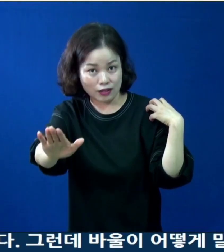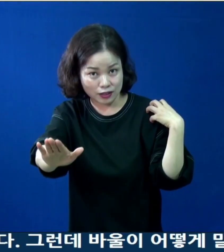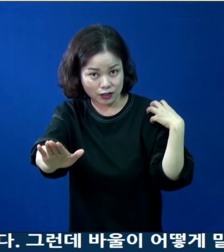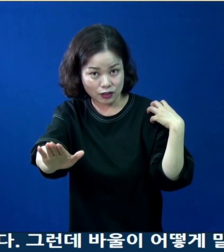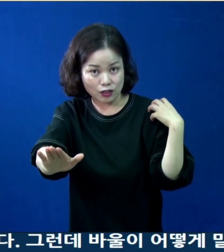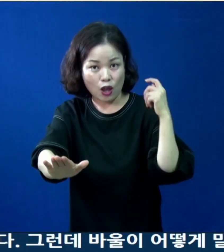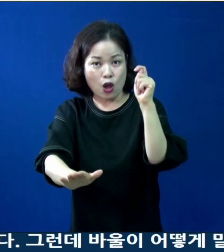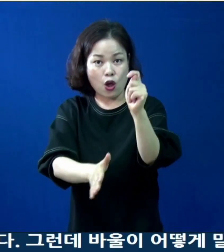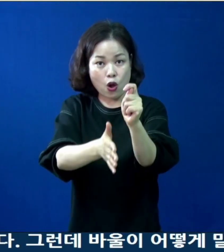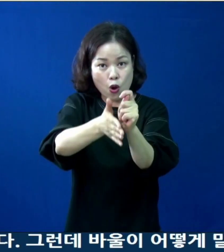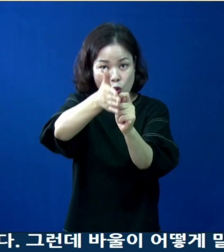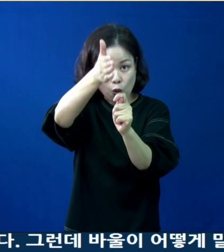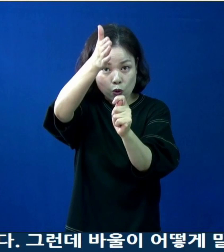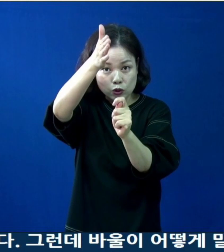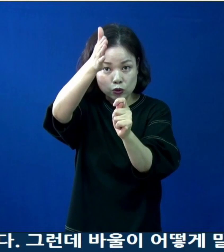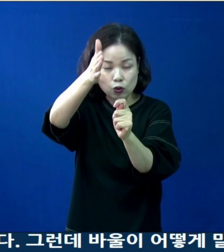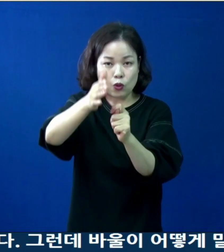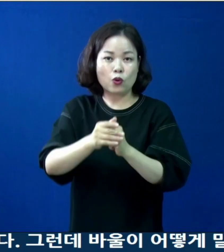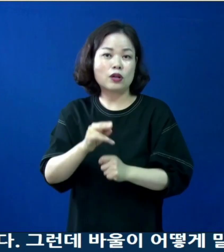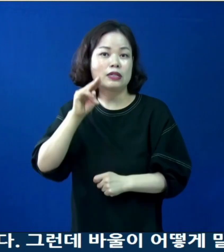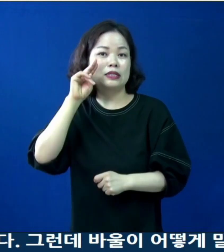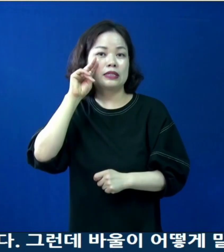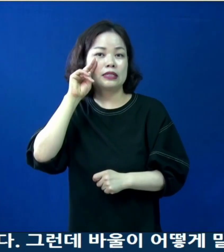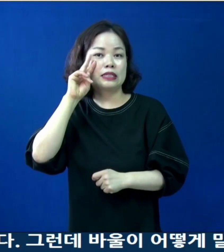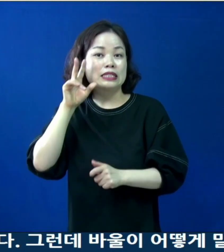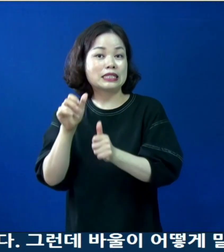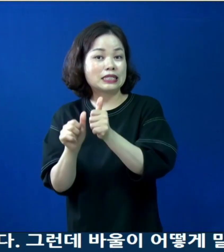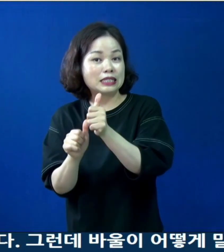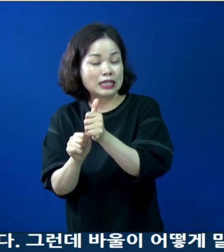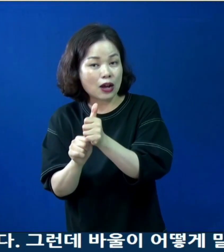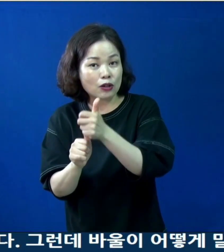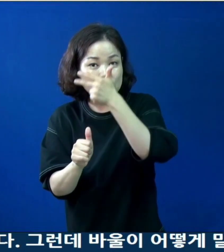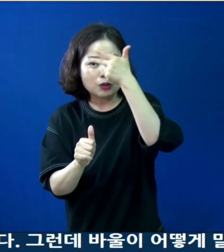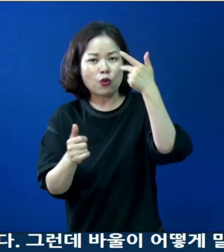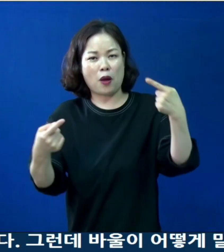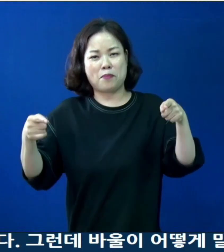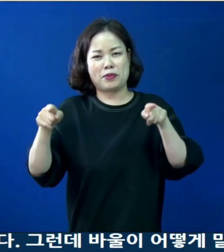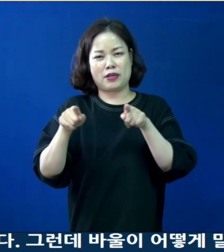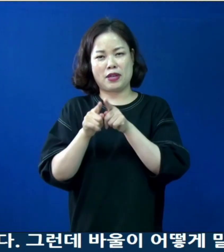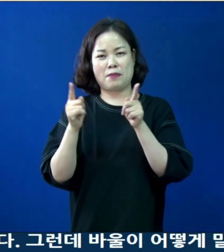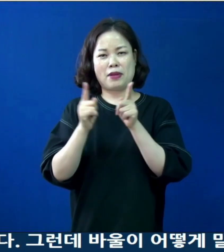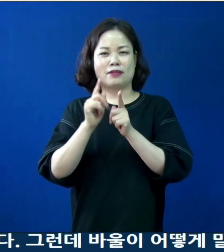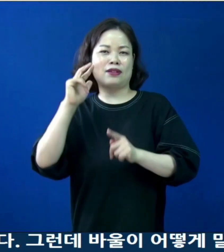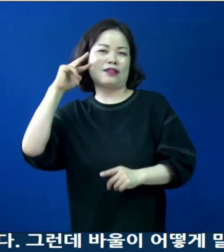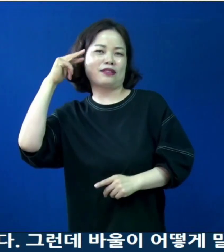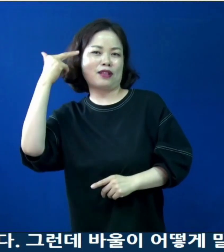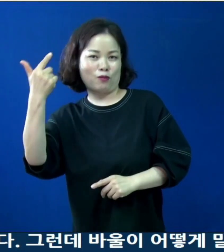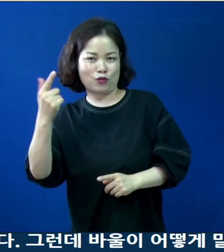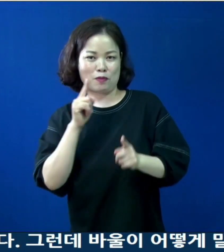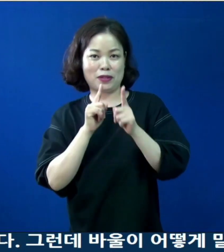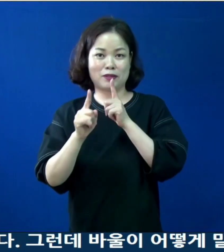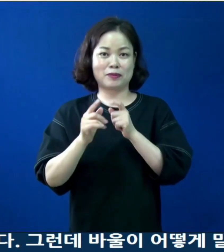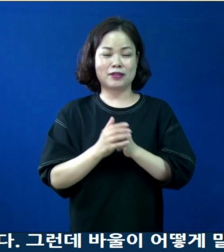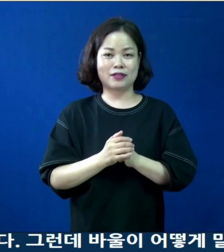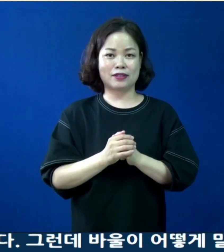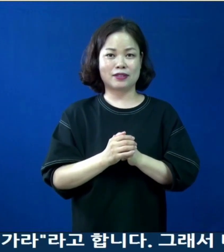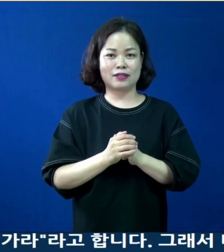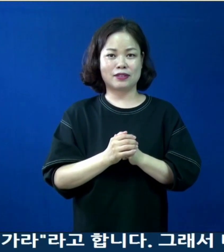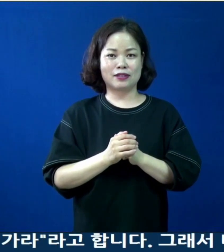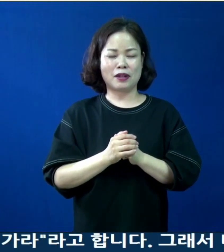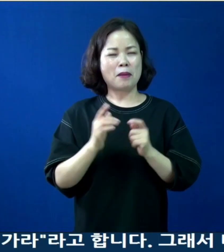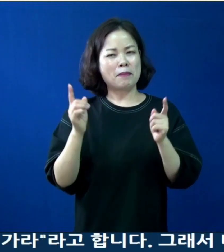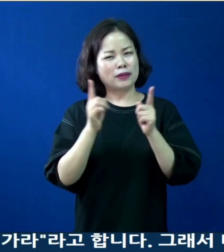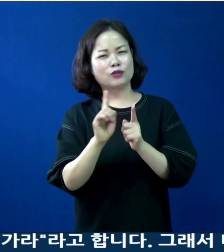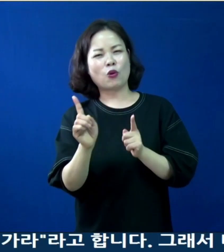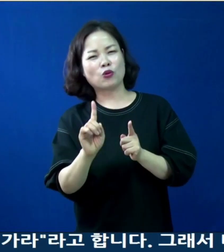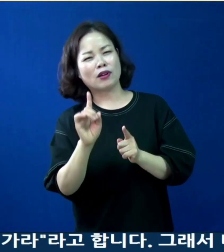고린도에서 실라와 디모데와 바울이 같이 만나게 됩니다. 이게 다음 주 말씀입니다. 이들이 만났을 때 어떻게